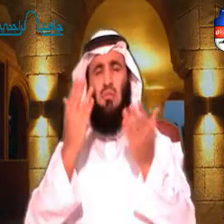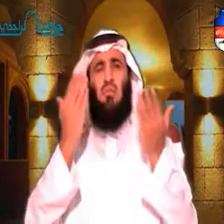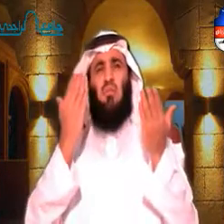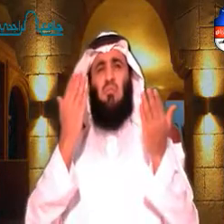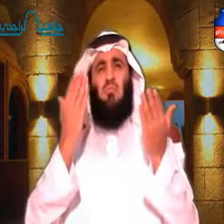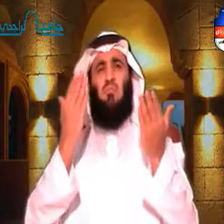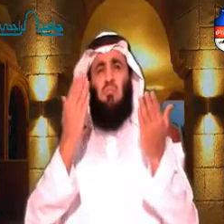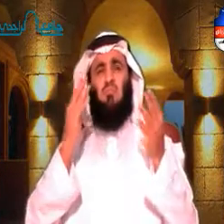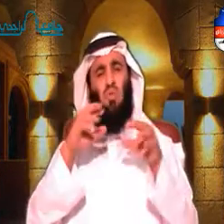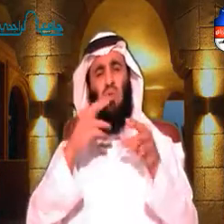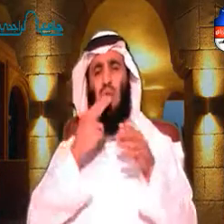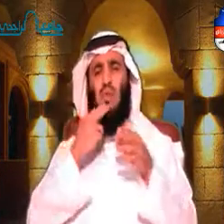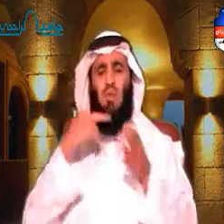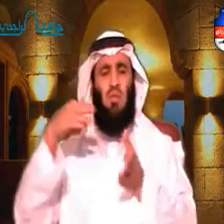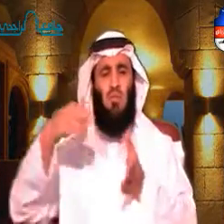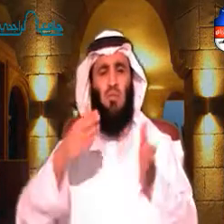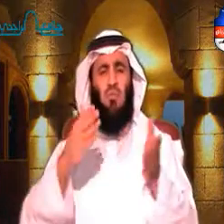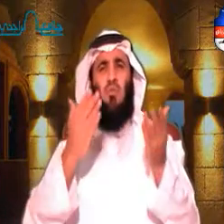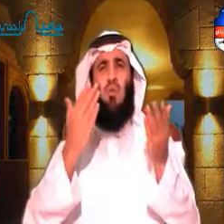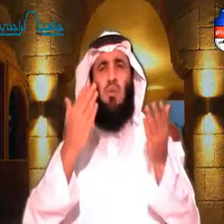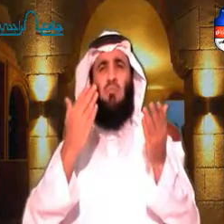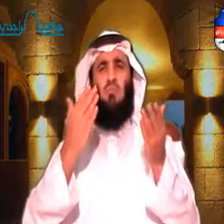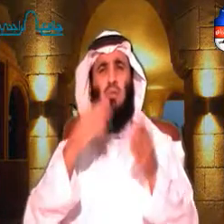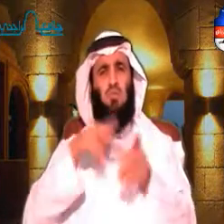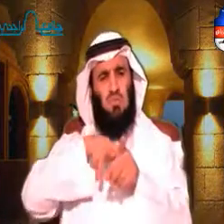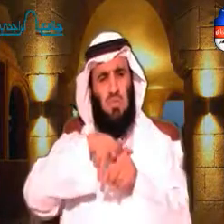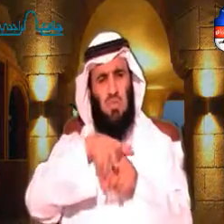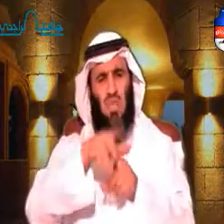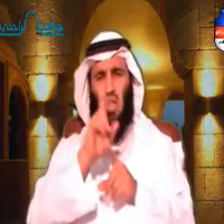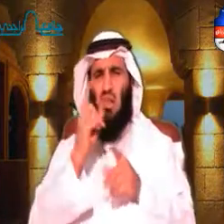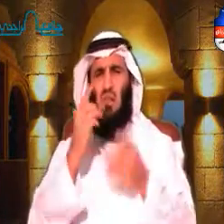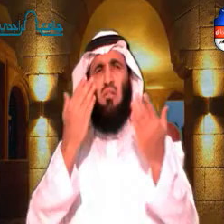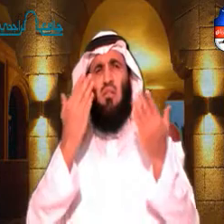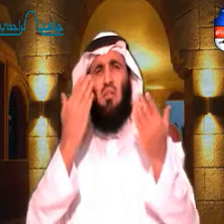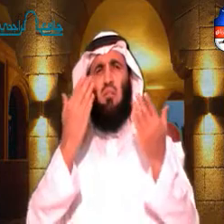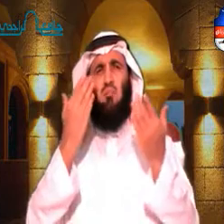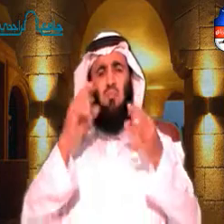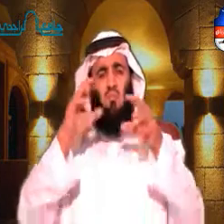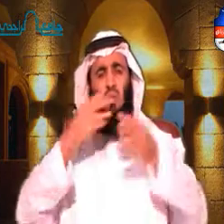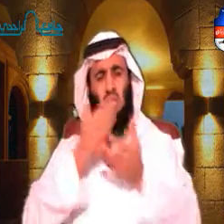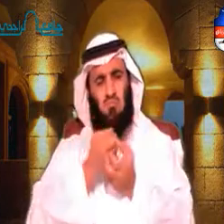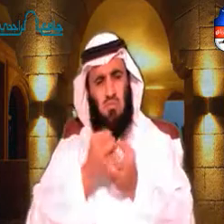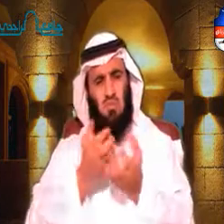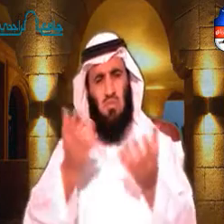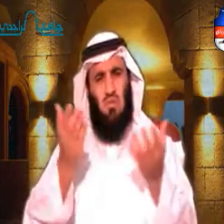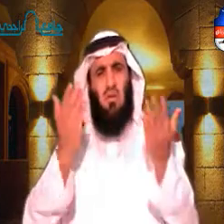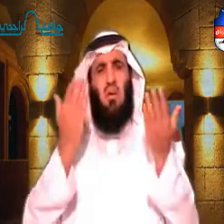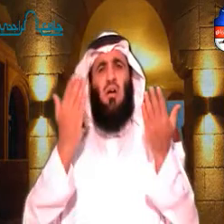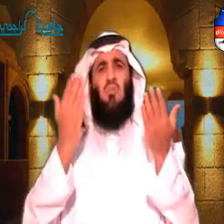غدقا مجللا، سحا نافعا غير ضار، تسقي به البلاد وتجعله اللهم